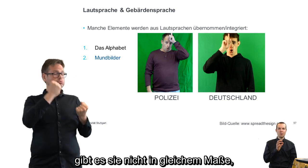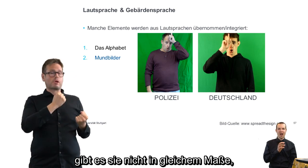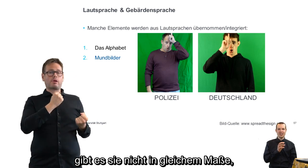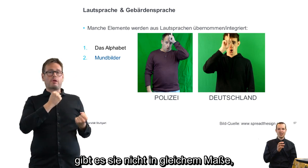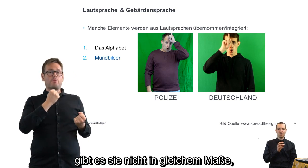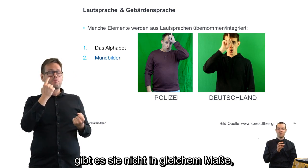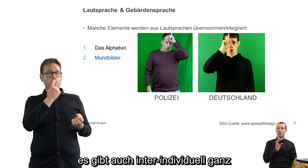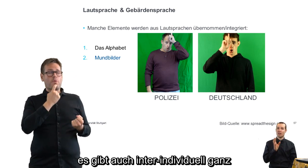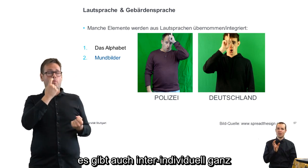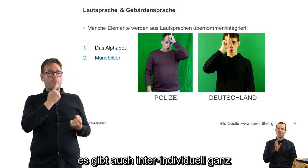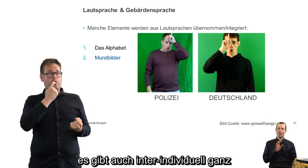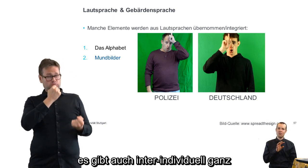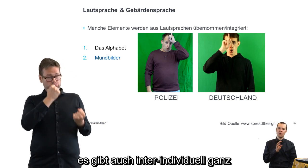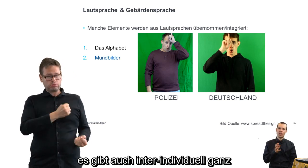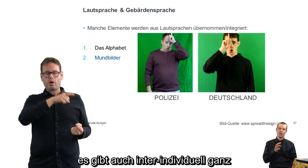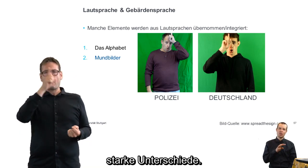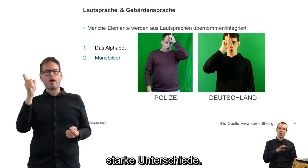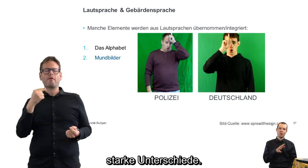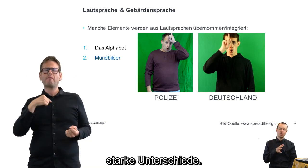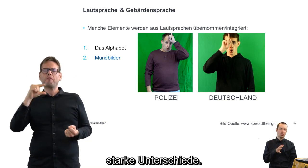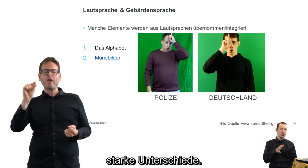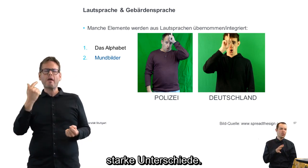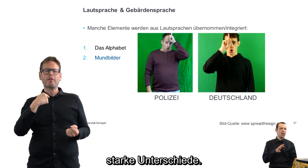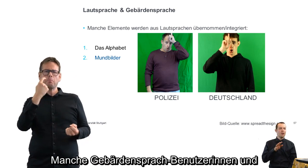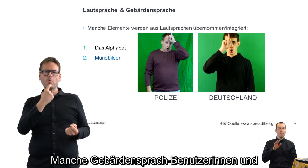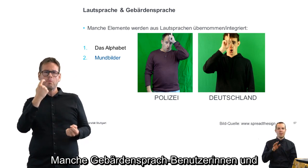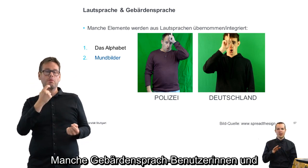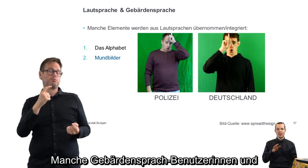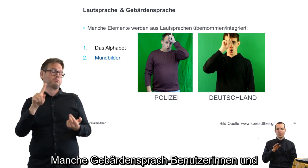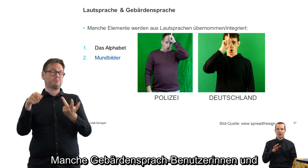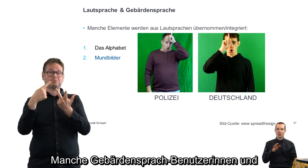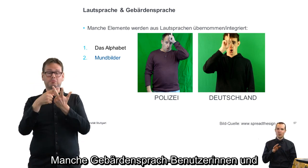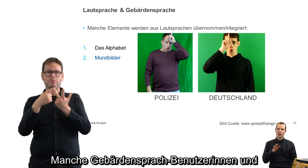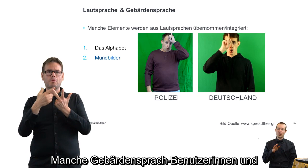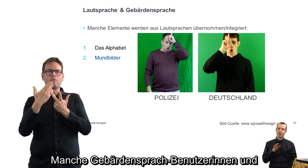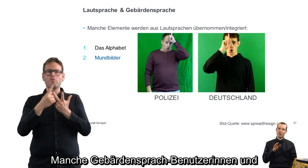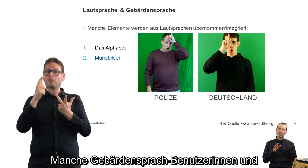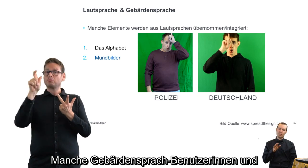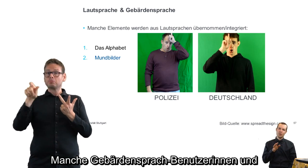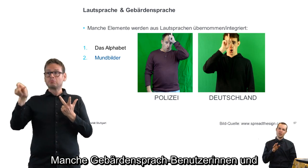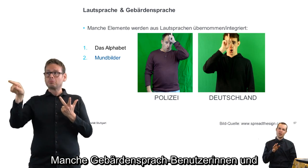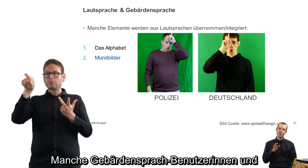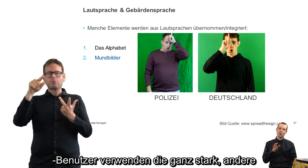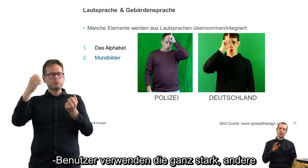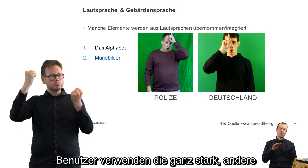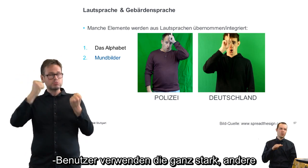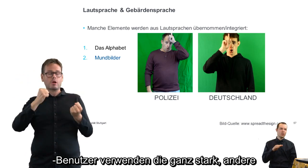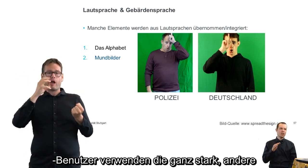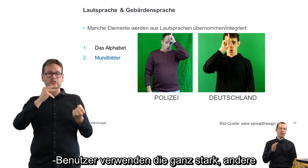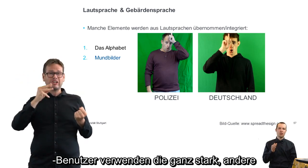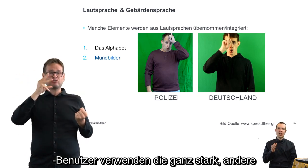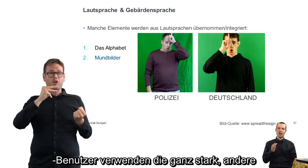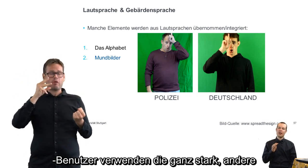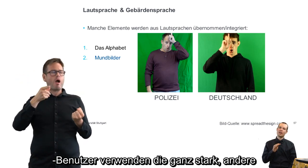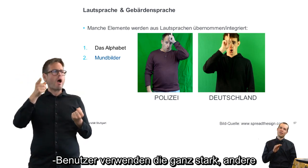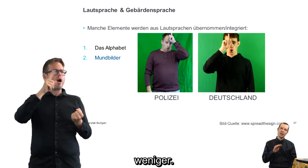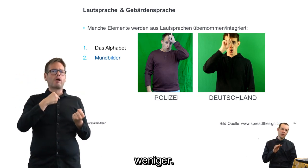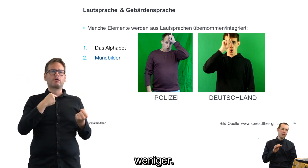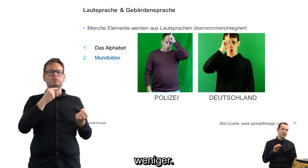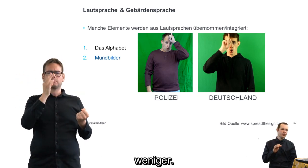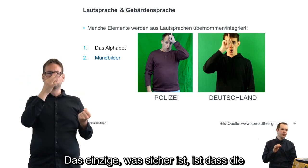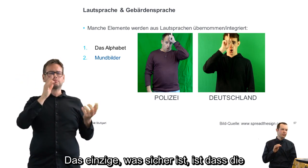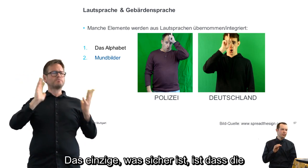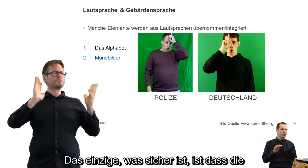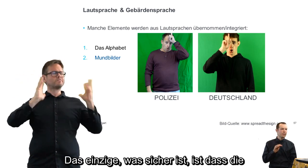gleichen Maße, da gibt es auch interindividuell ganz starke Unterschiede, manche Gebärdensprachbenutzerinnen und Benutzer benutzen die ganz stark, andere